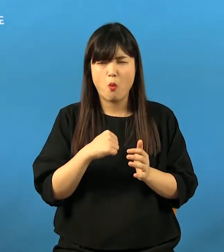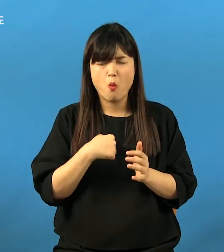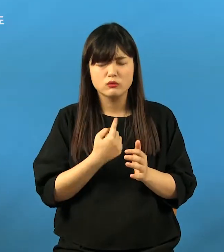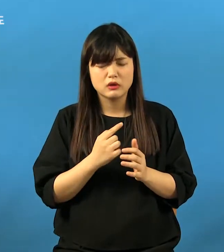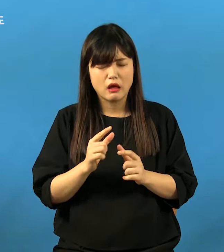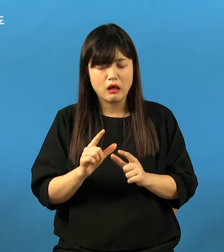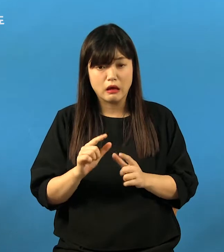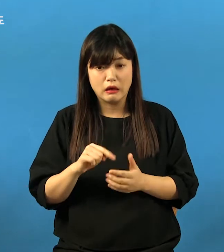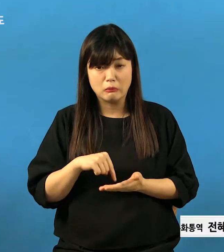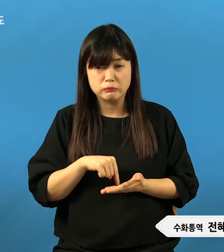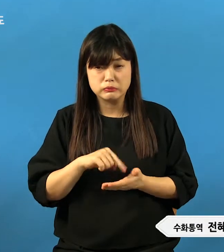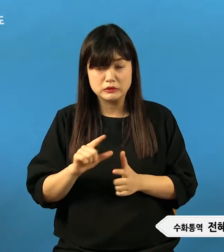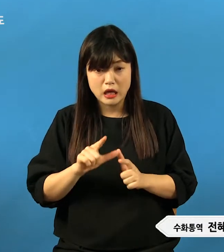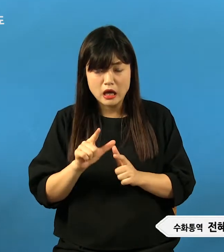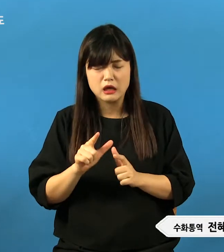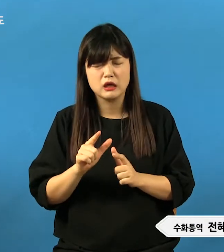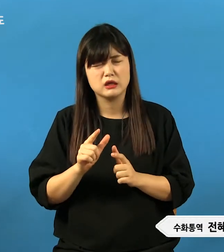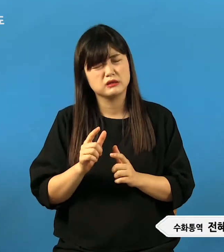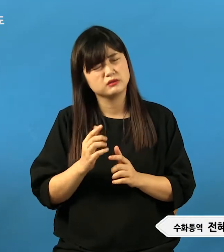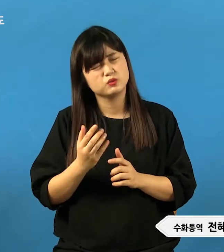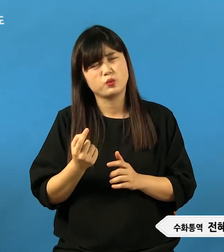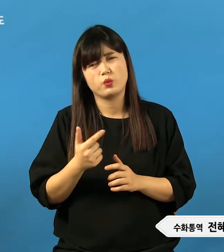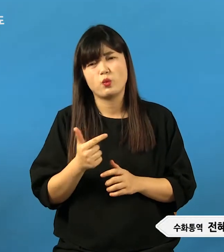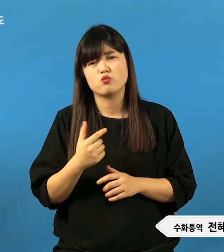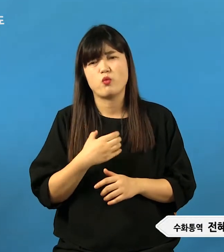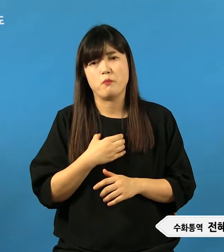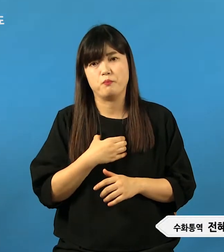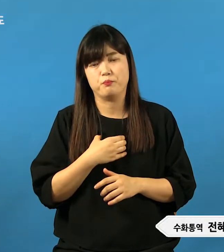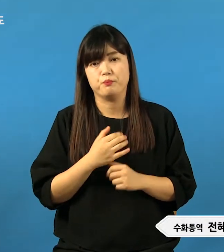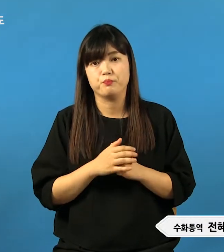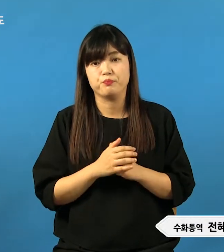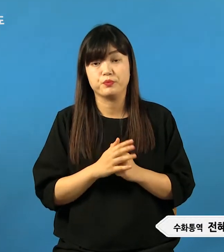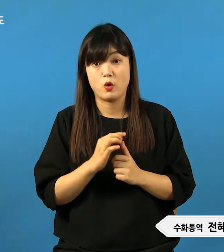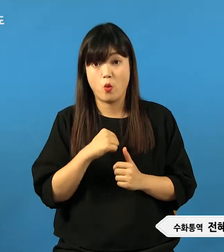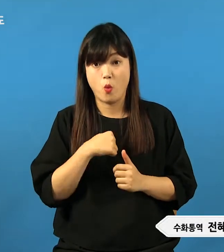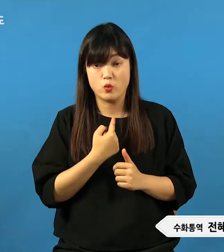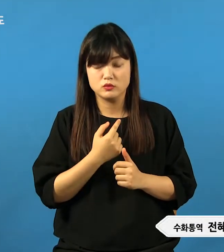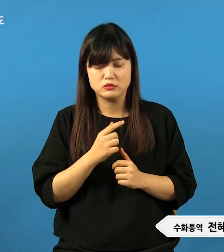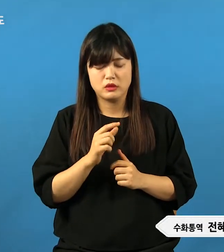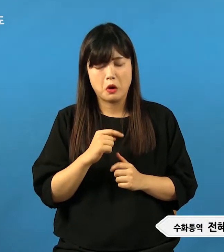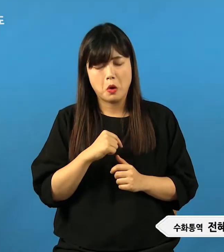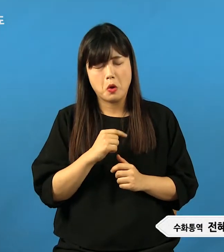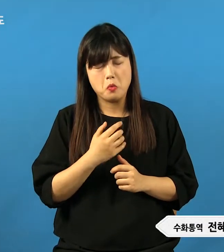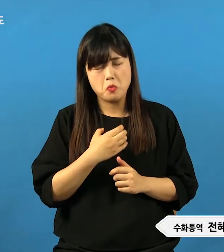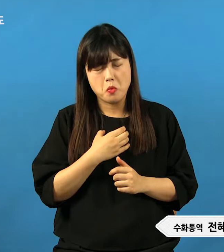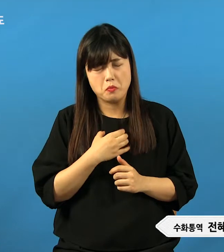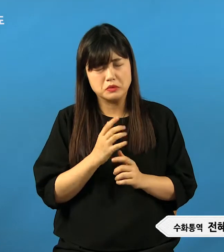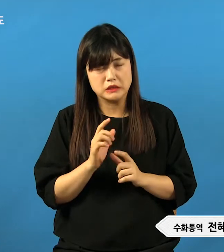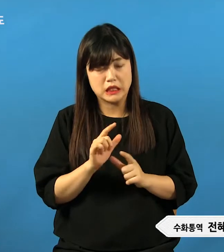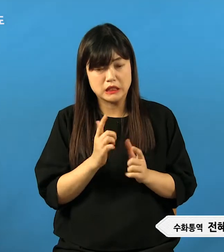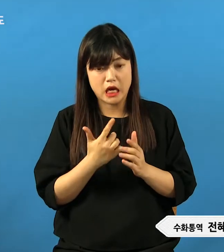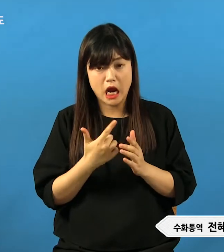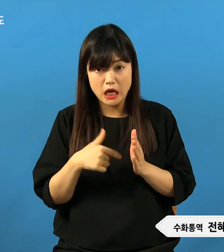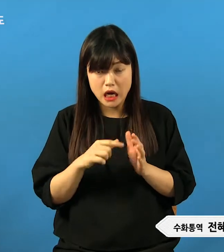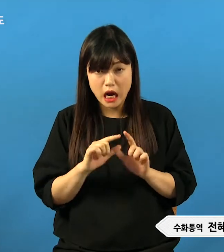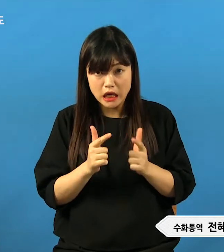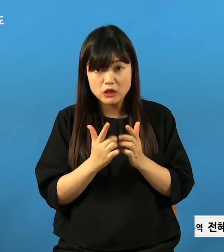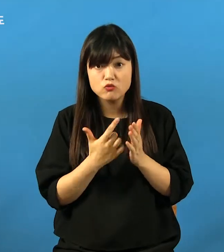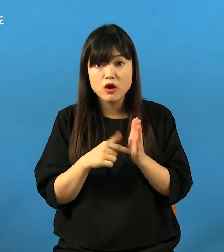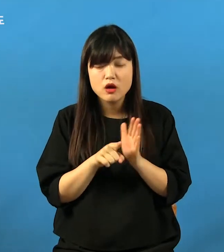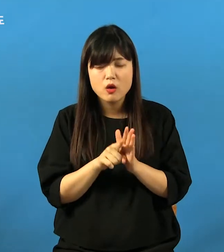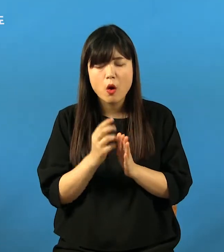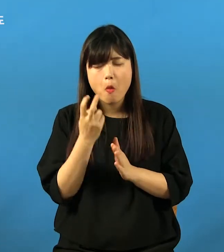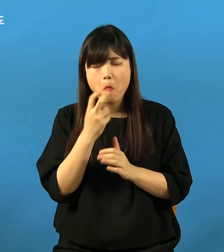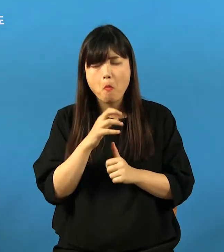세상은 혼자 살기에는 너무나 위험한 것입니다. 그래서 혼자 위험하게 살지 않도록 우리를 보호하기